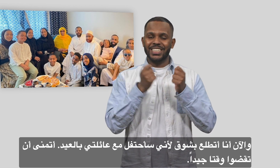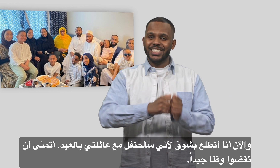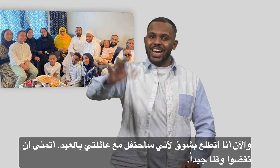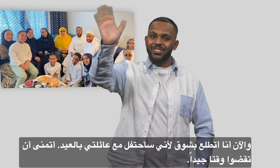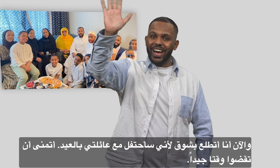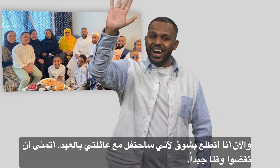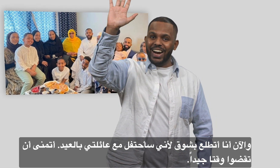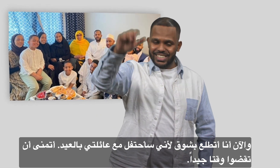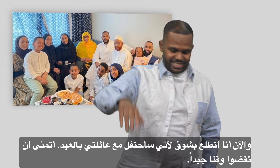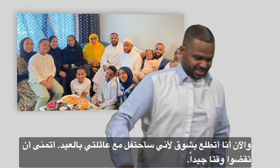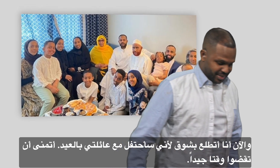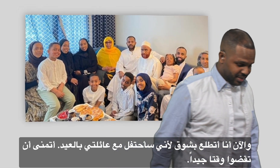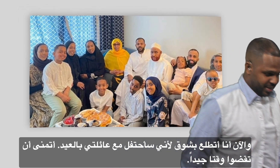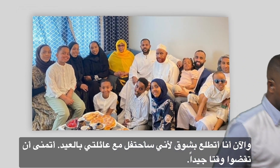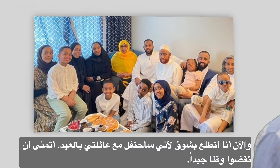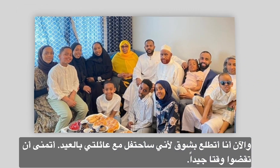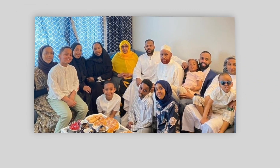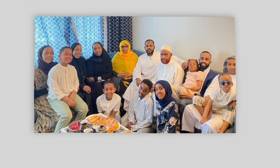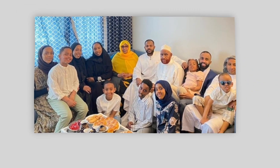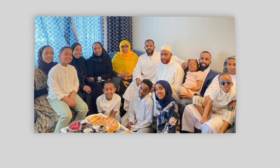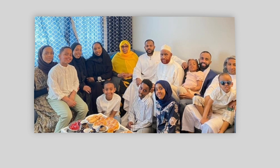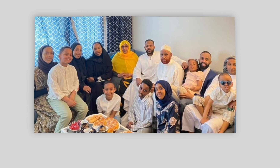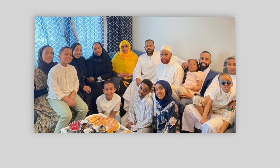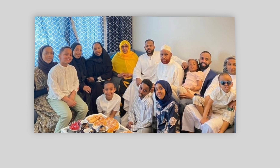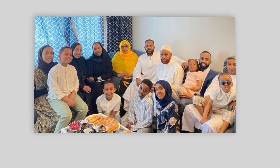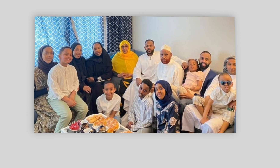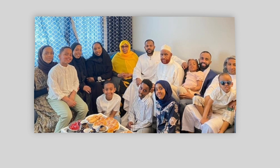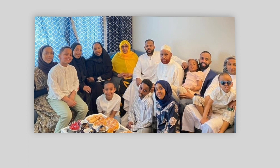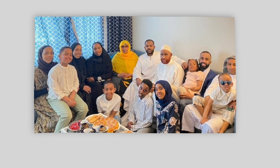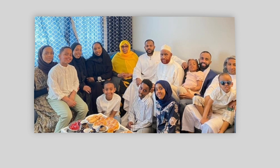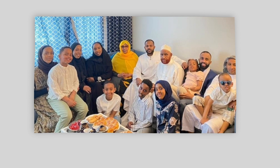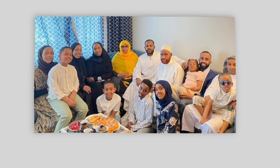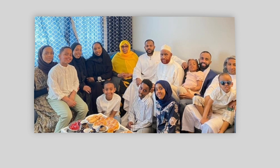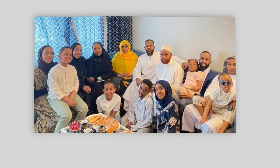وأنا الآن أتطلع بشوق لأن أحتفل مع عائلتي بالعيد. أتمنى أن تقضوا وقتا جيدا.